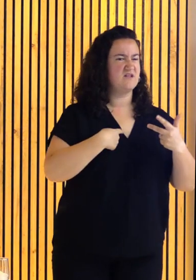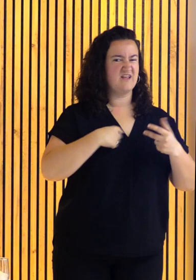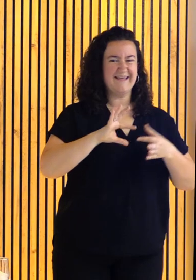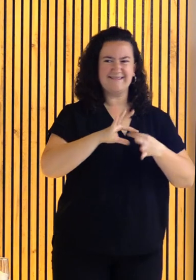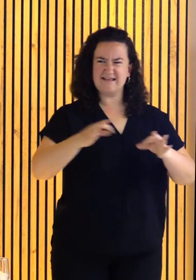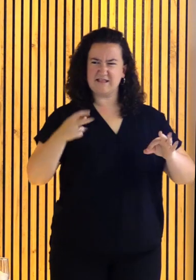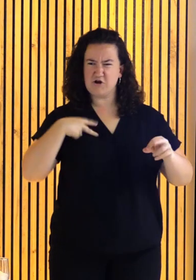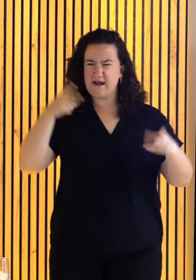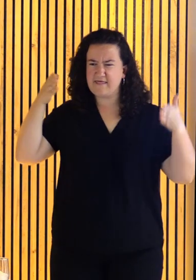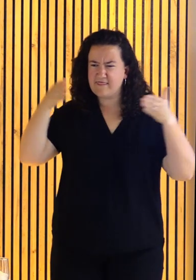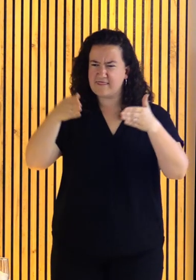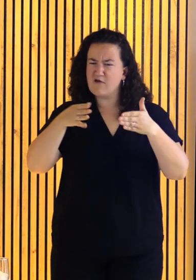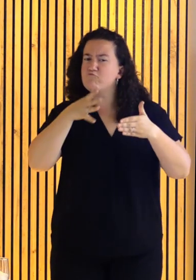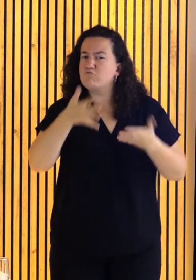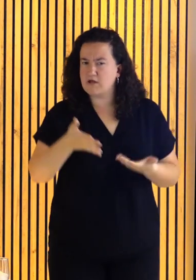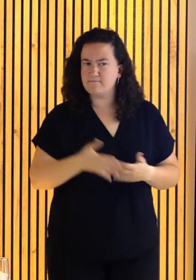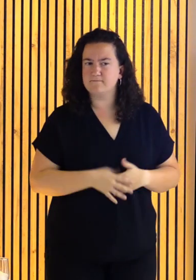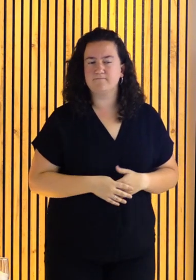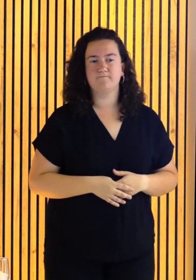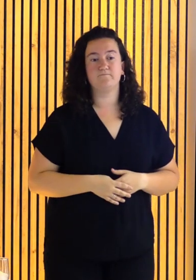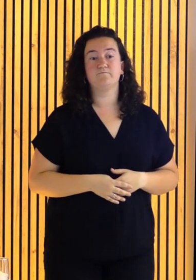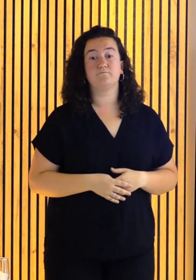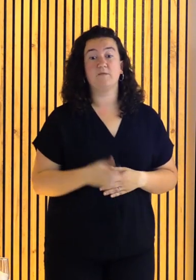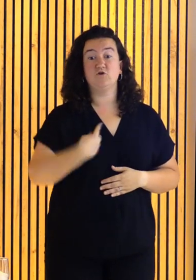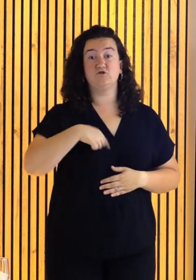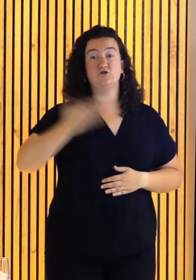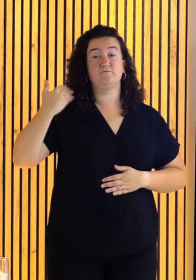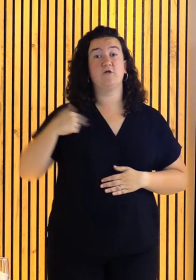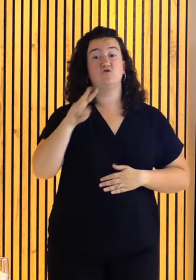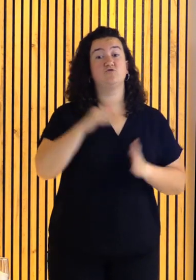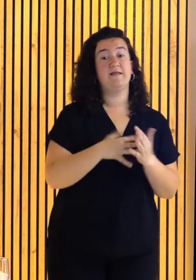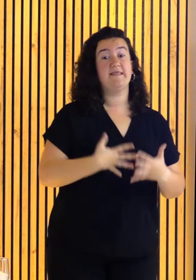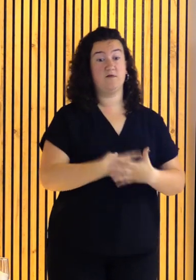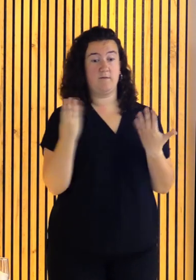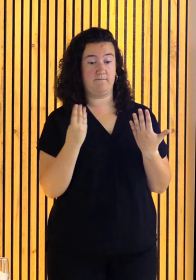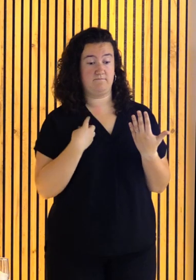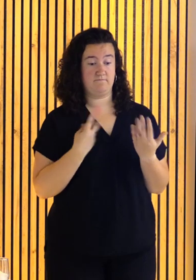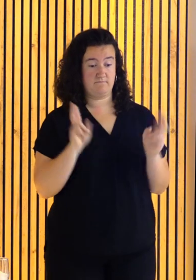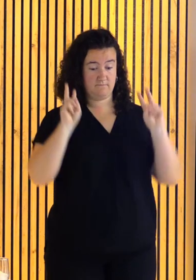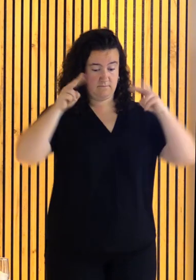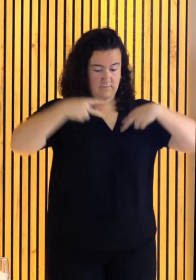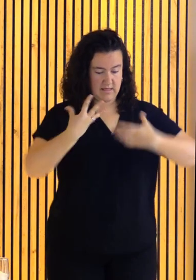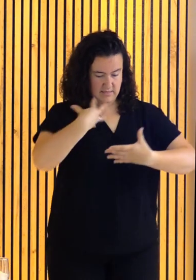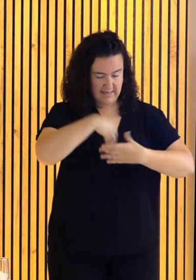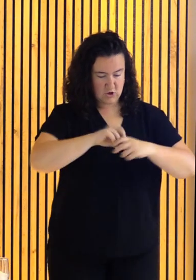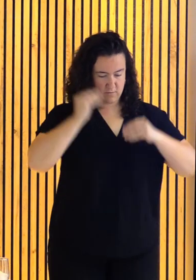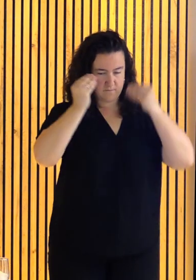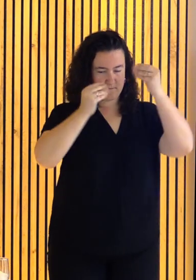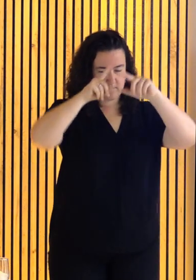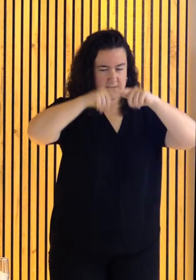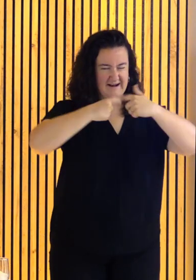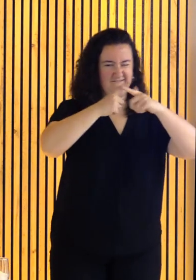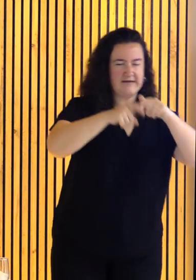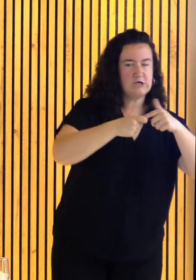Euskaren Euskaraz zazi hartan barne ausarketarako prozesu batean geunden, elkarte asko bezala, eta ez genuken oso